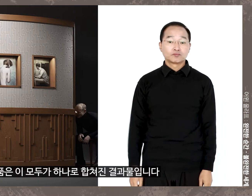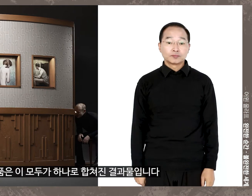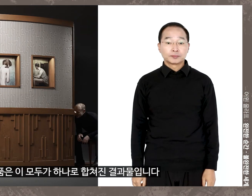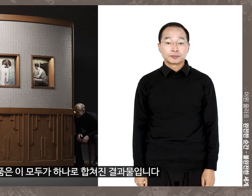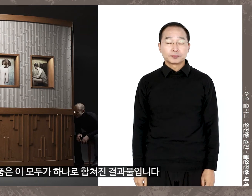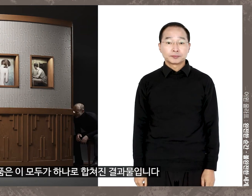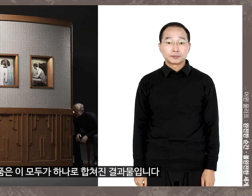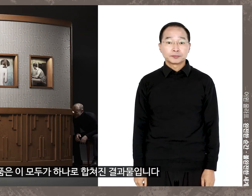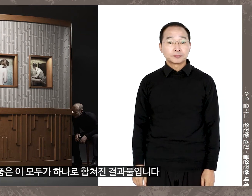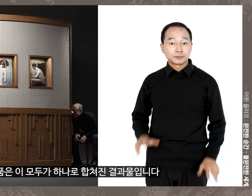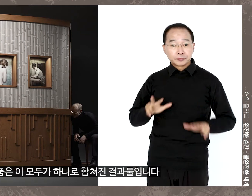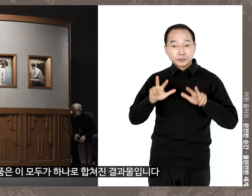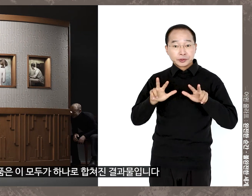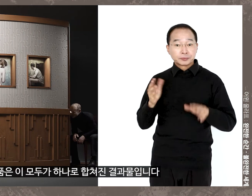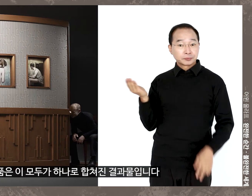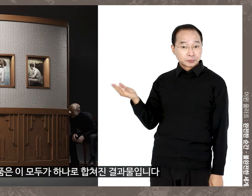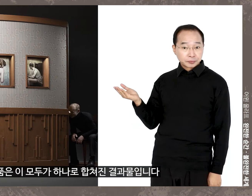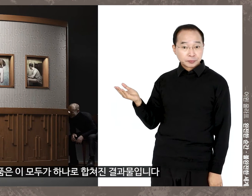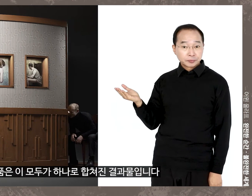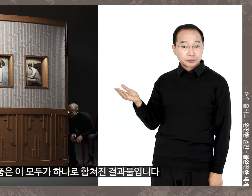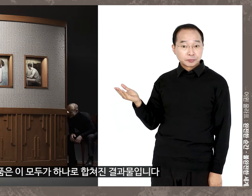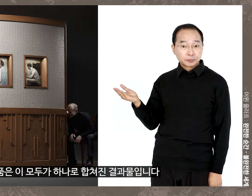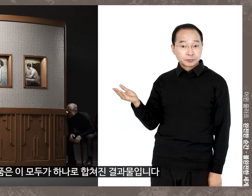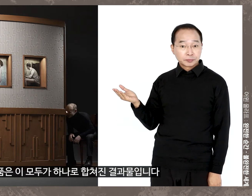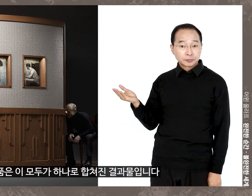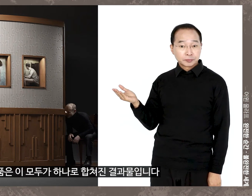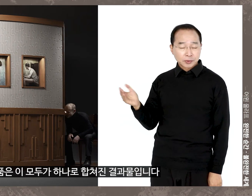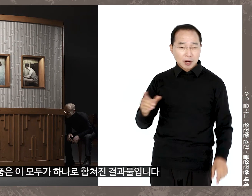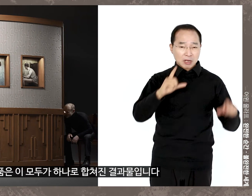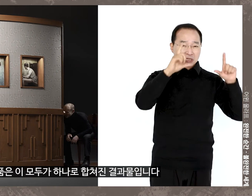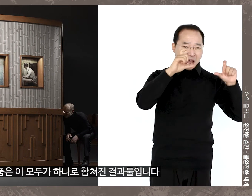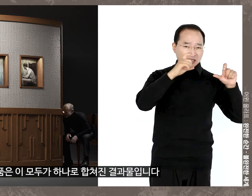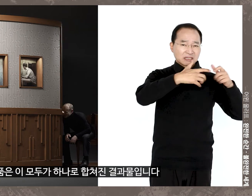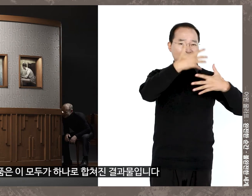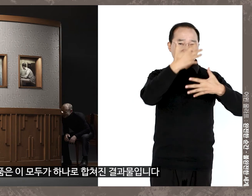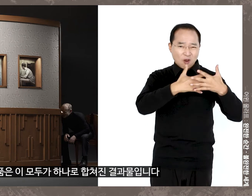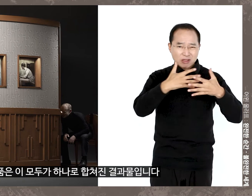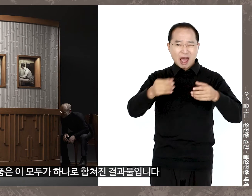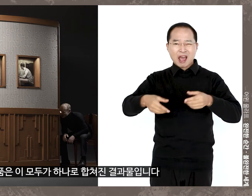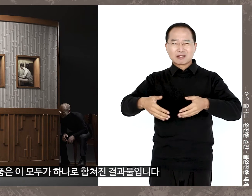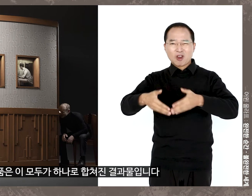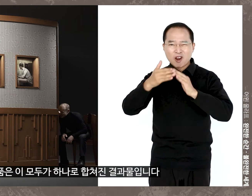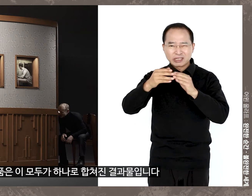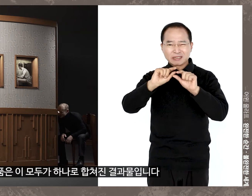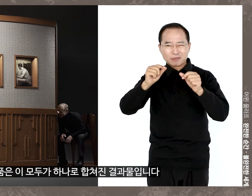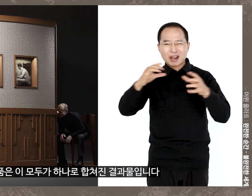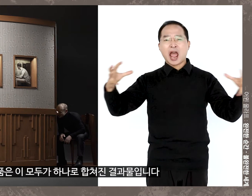이 작품은 이 모두가 하나로 합쳐진 결과물입니다.